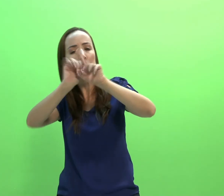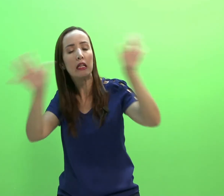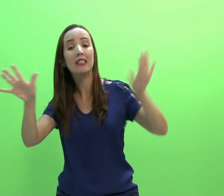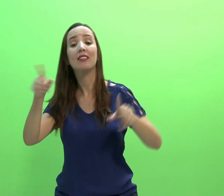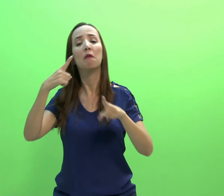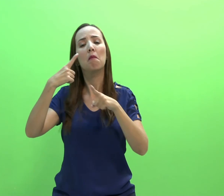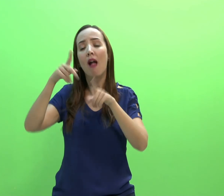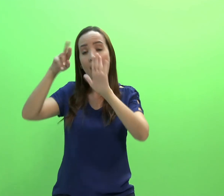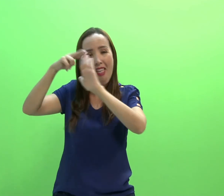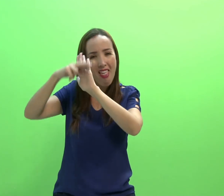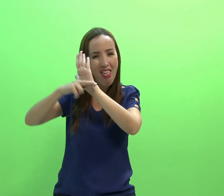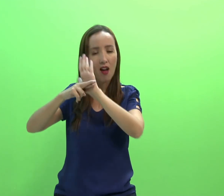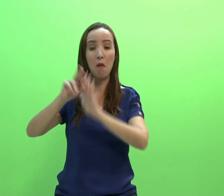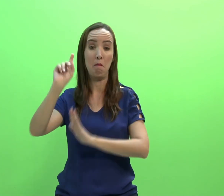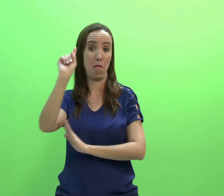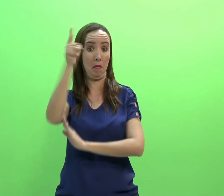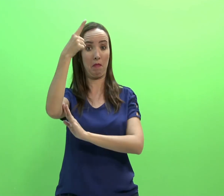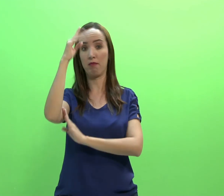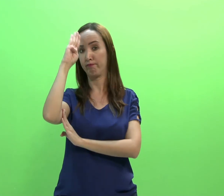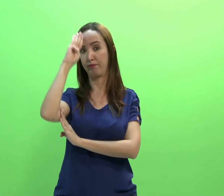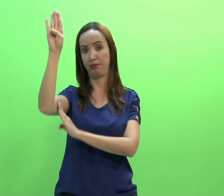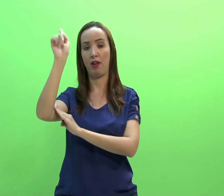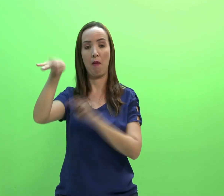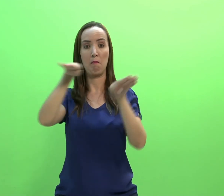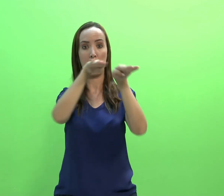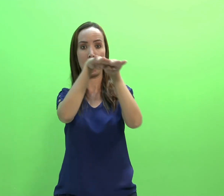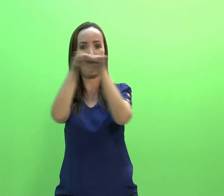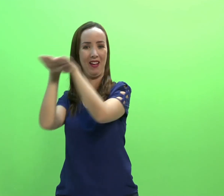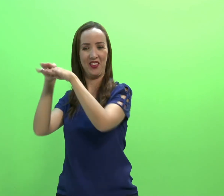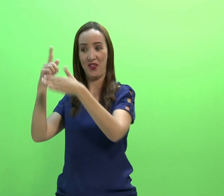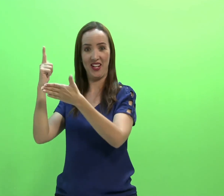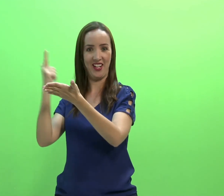Então, para esclarecer, primeira coisa, o mais importante